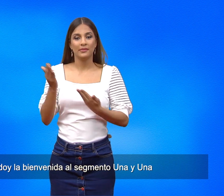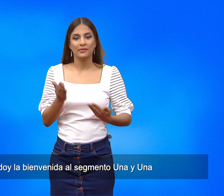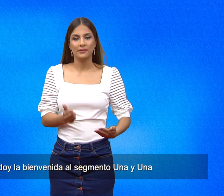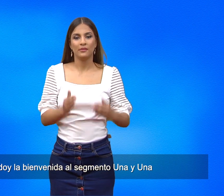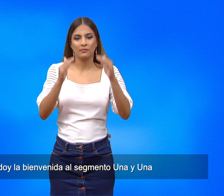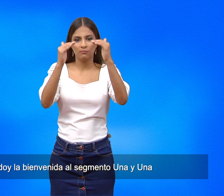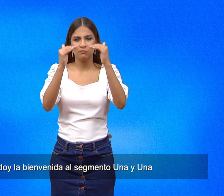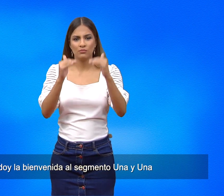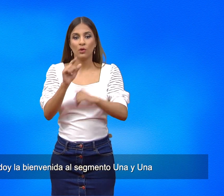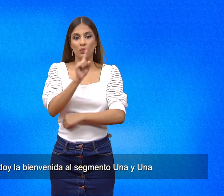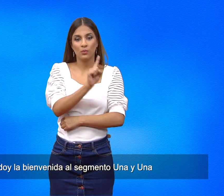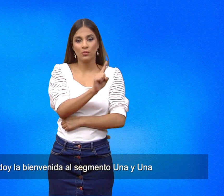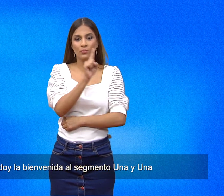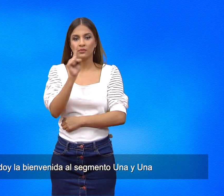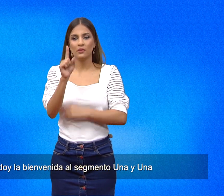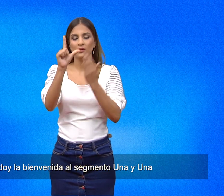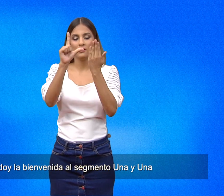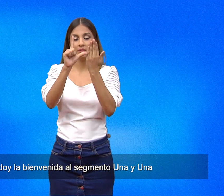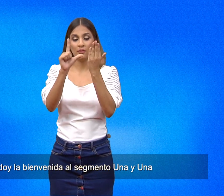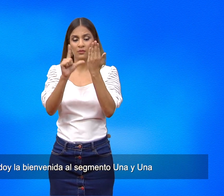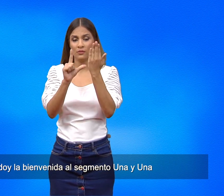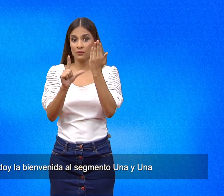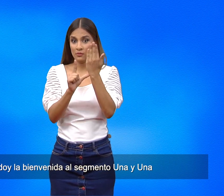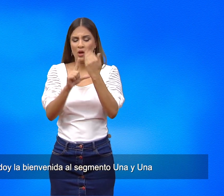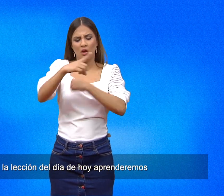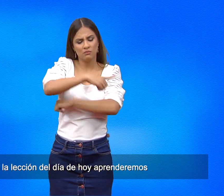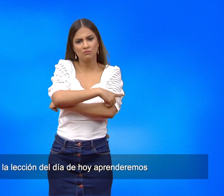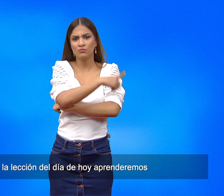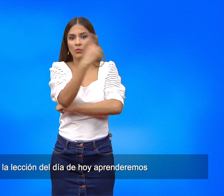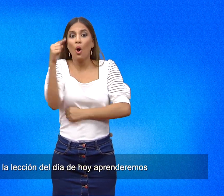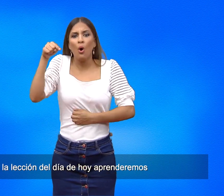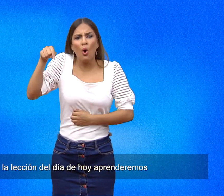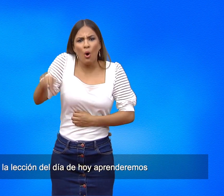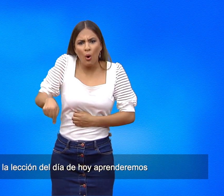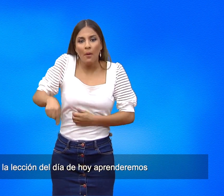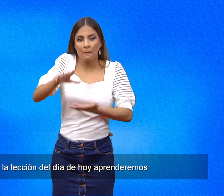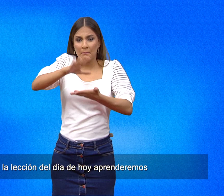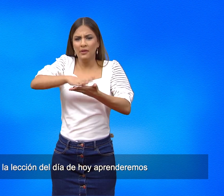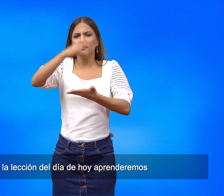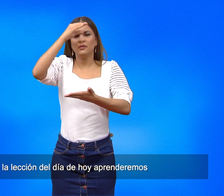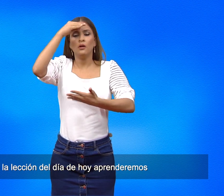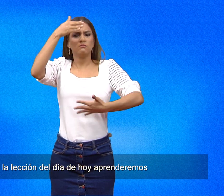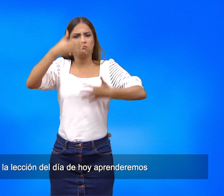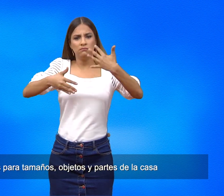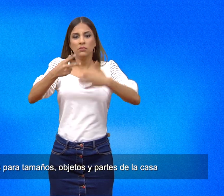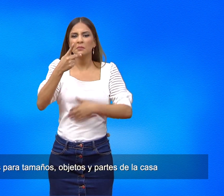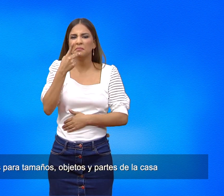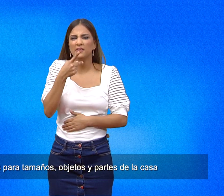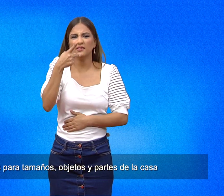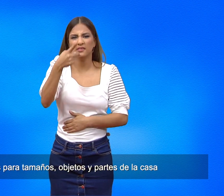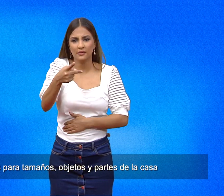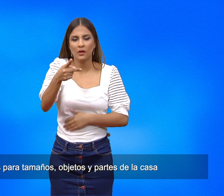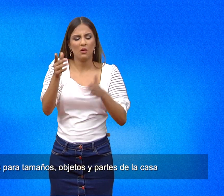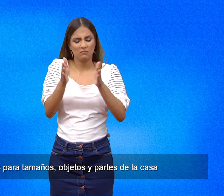les doy la bienvenida al segmento una y una en la elección del día de hoy aprenderemos señas para tamaños